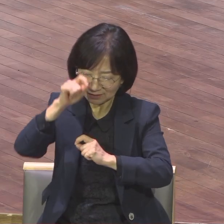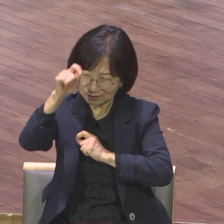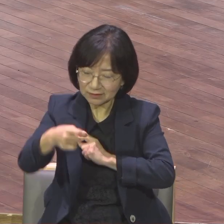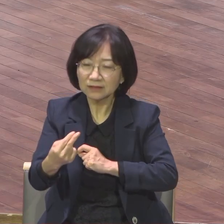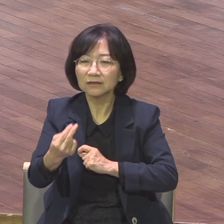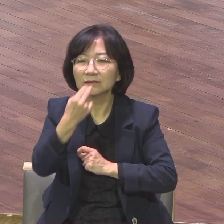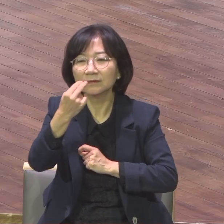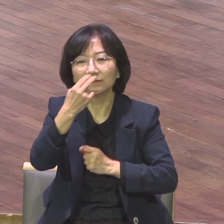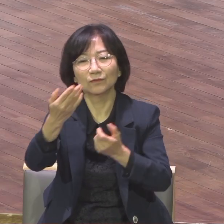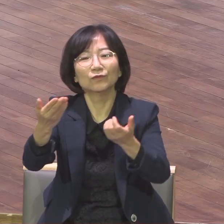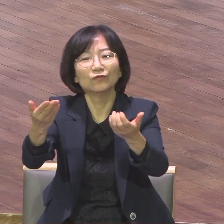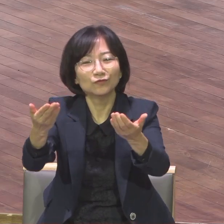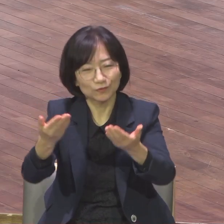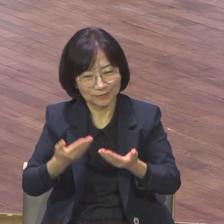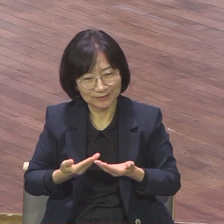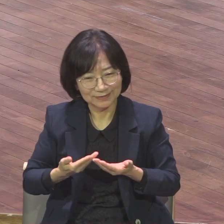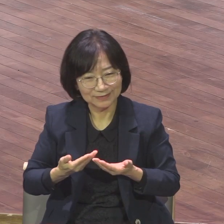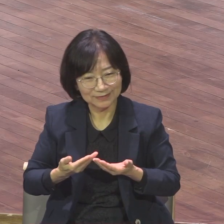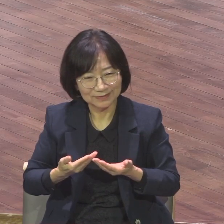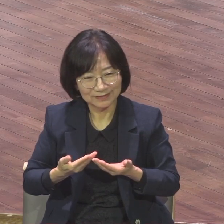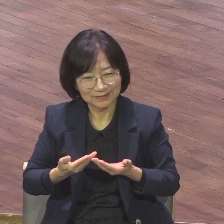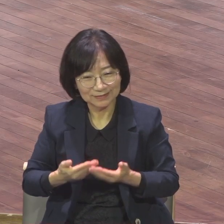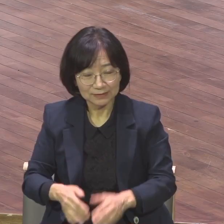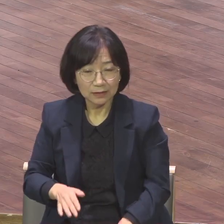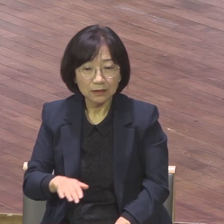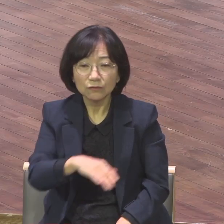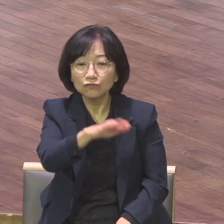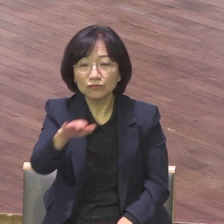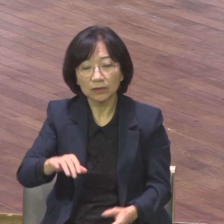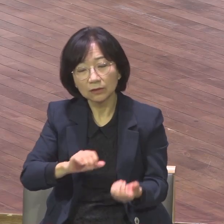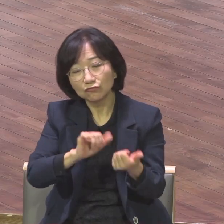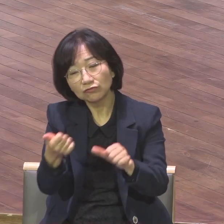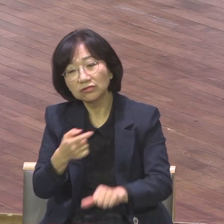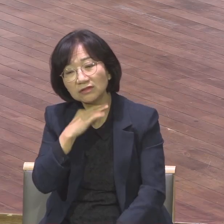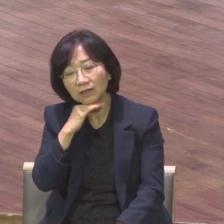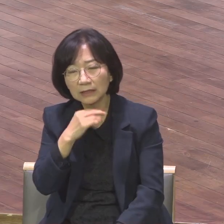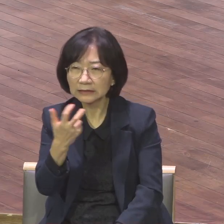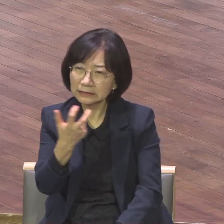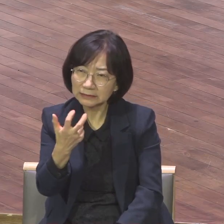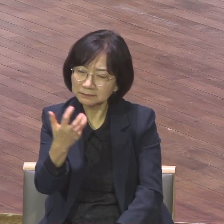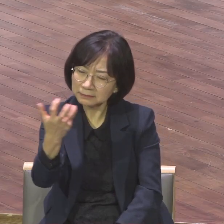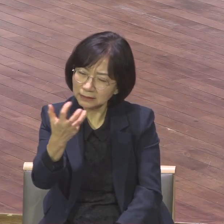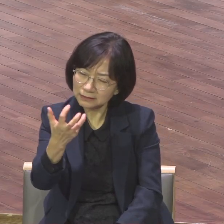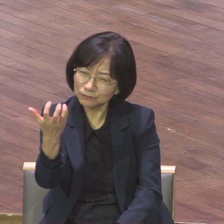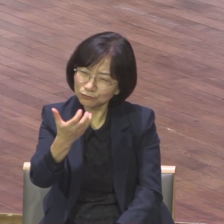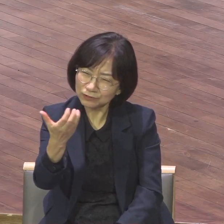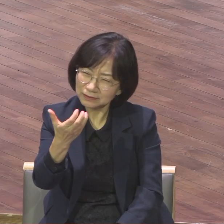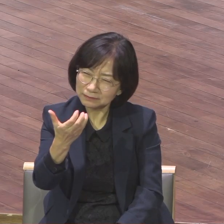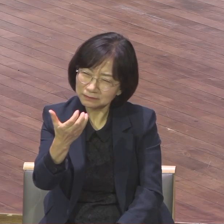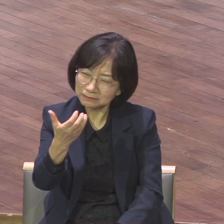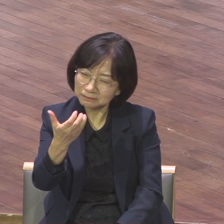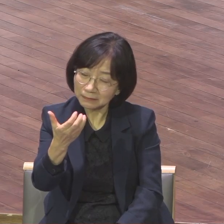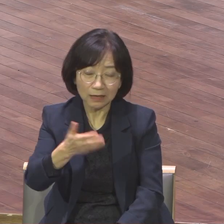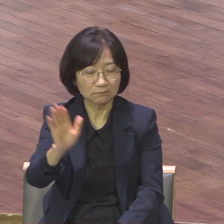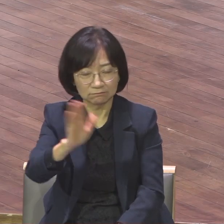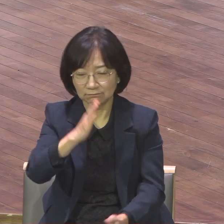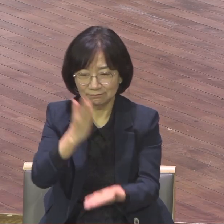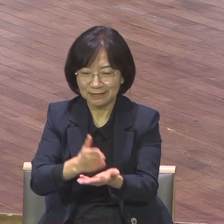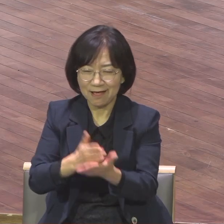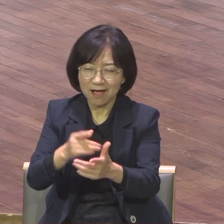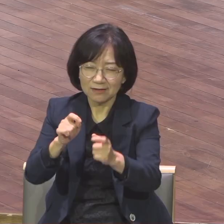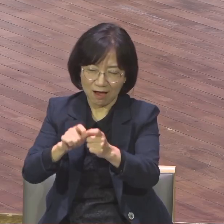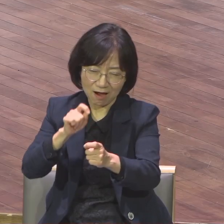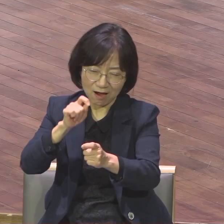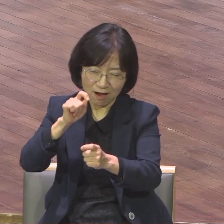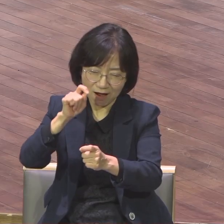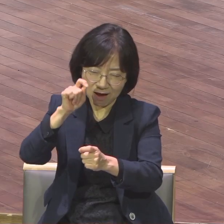70이요 80이요 100세 시대 밖에 사는 우리 인생이 아니라 영원한 생명을 주시기 위한 것이 하나님의